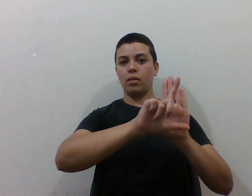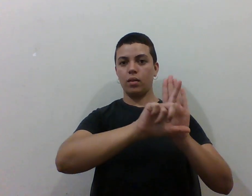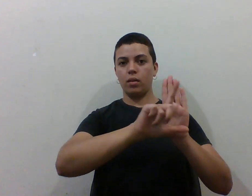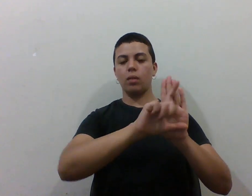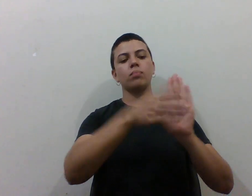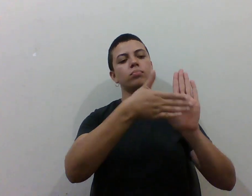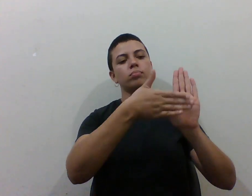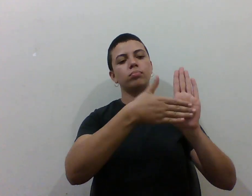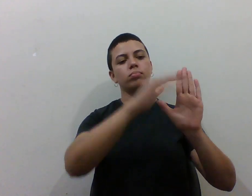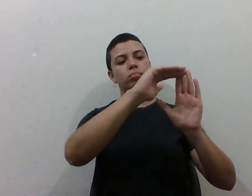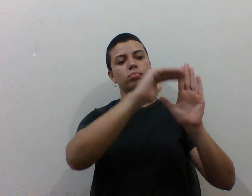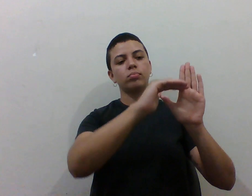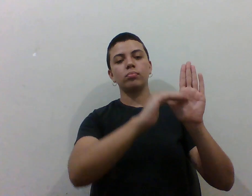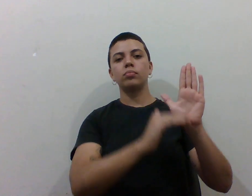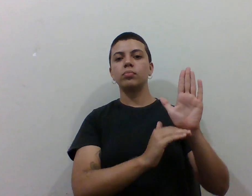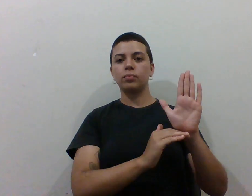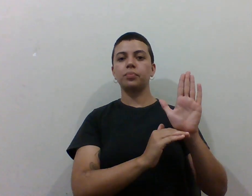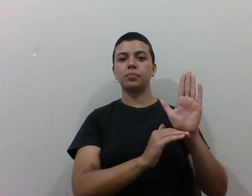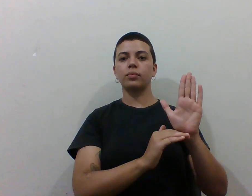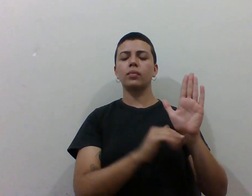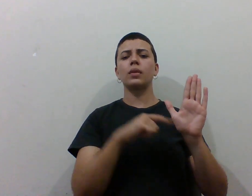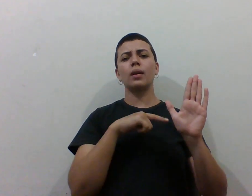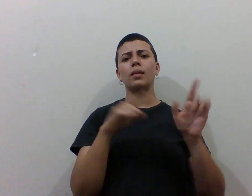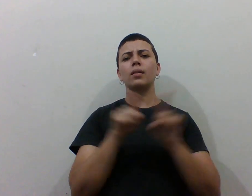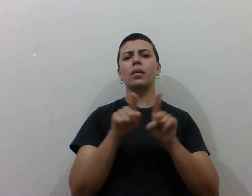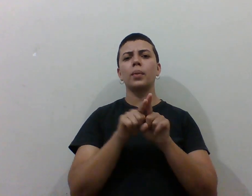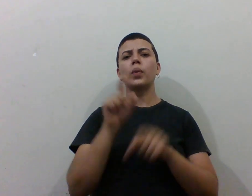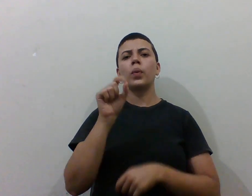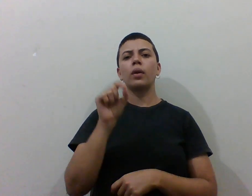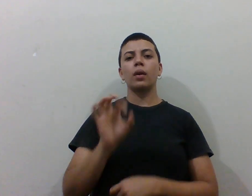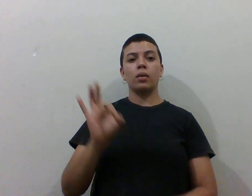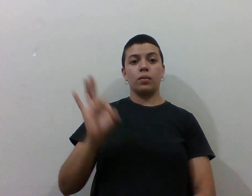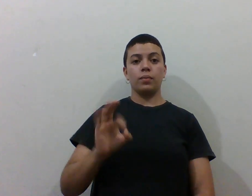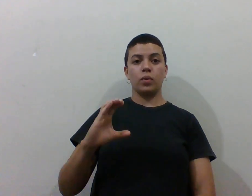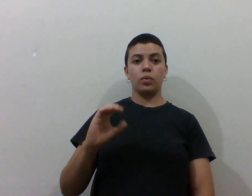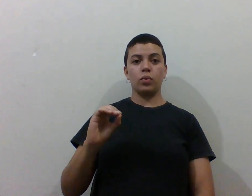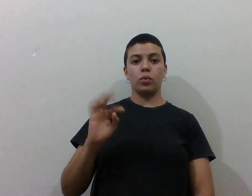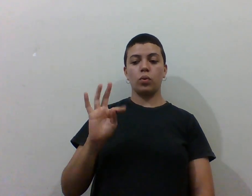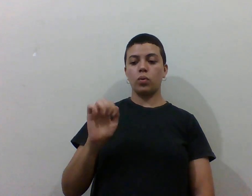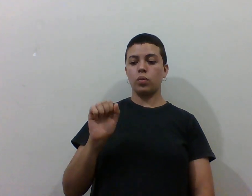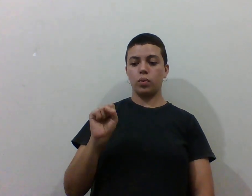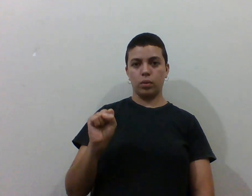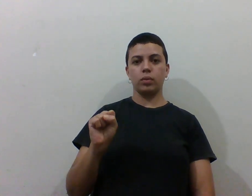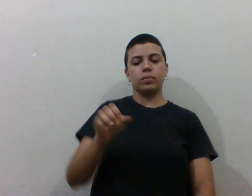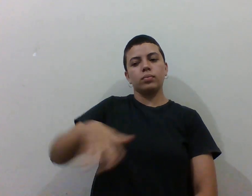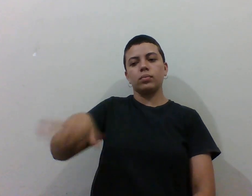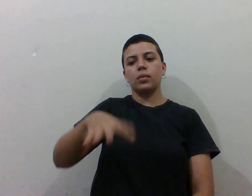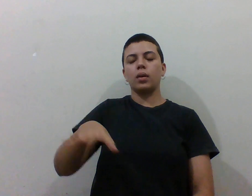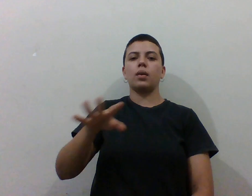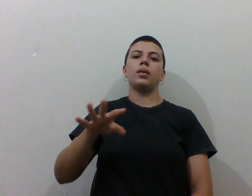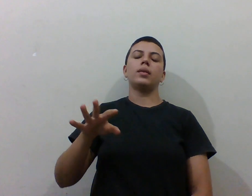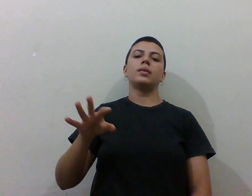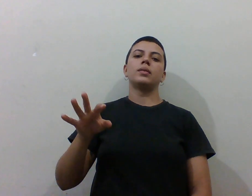e por mais que nos últimos tempos tenhamos cotas na administração pública comissão de heterodentificação